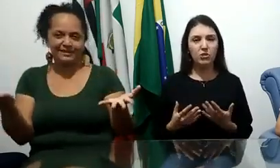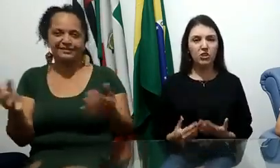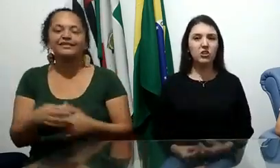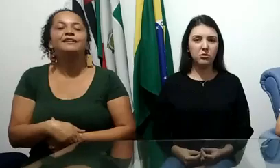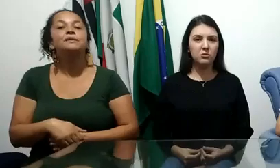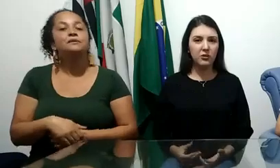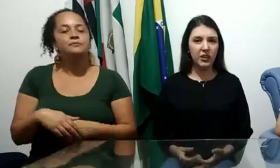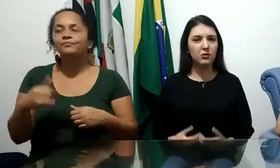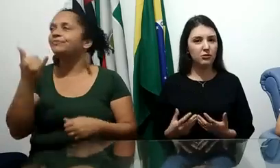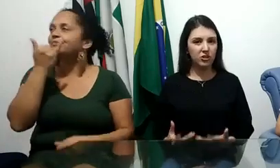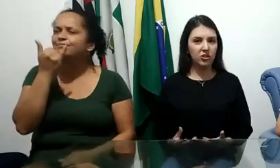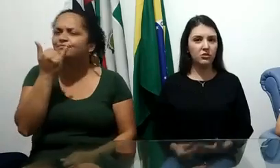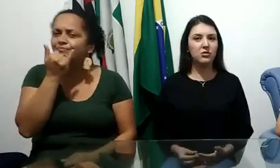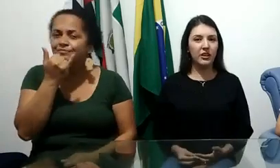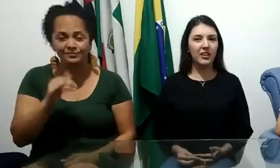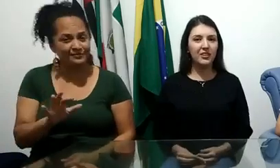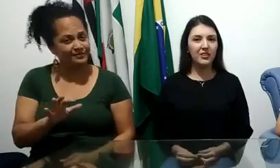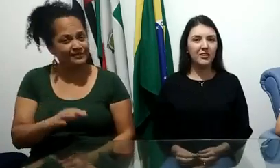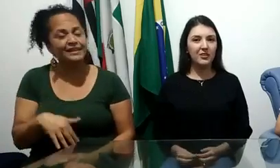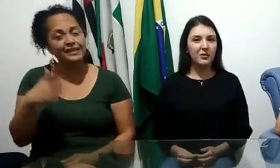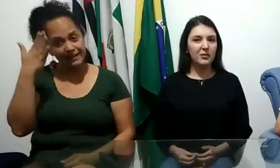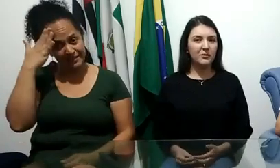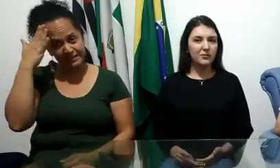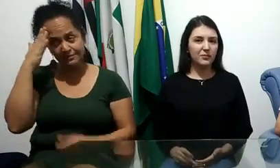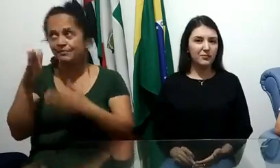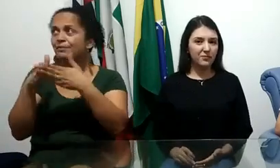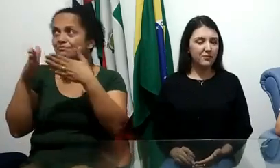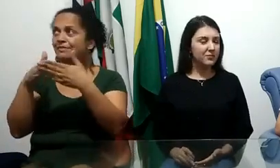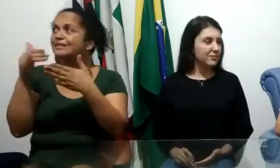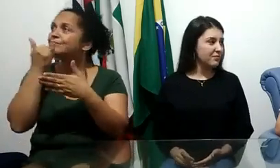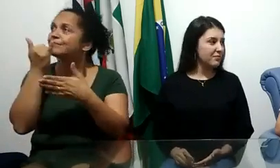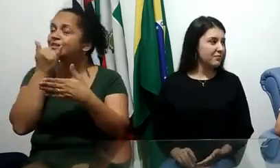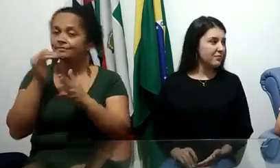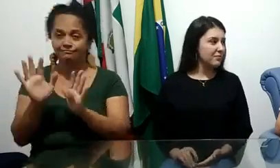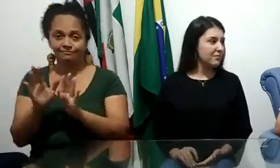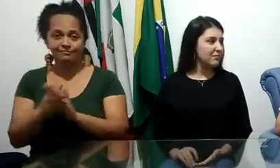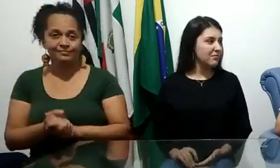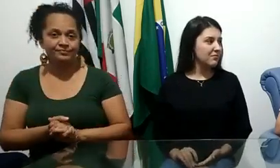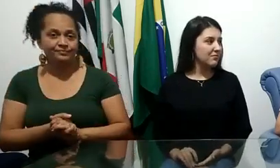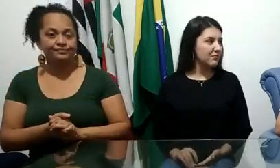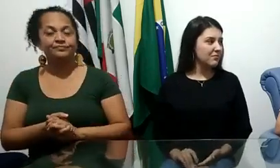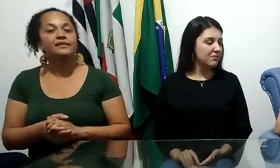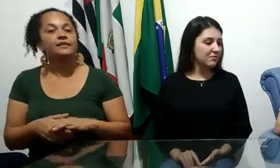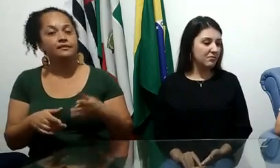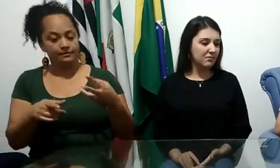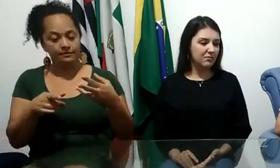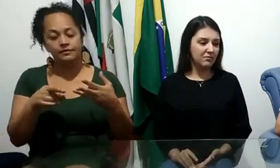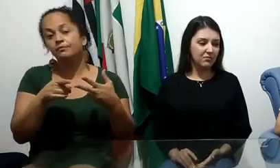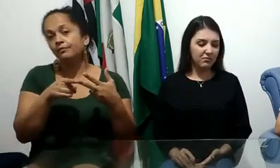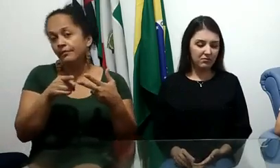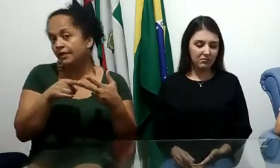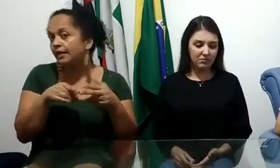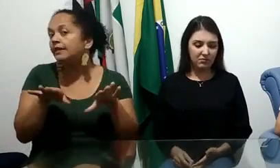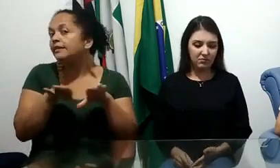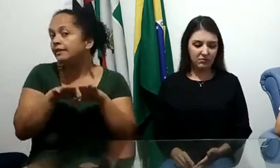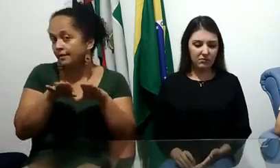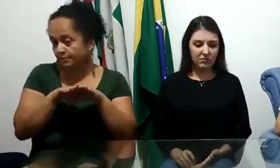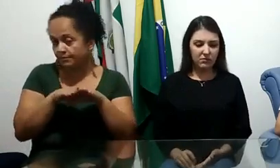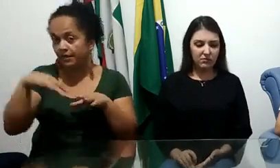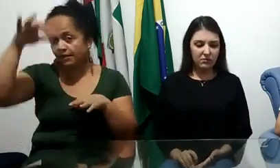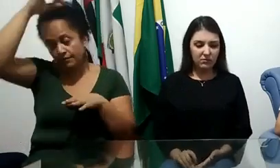tudo que Jesus fez e tudo que Jesus é. E dentro ainda desse assunto de deixar-se guiado pelo Espírito Santo,